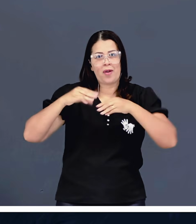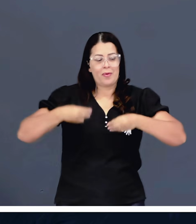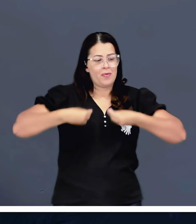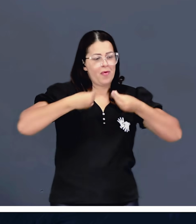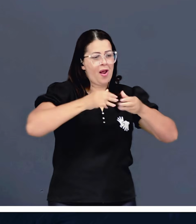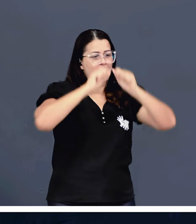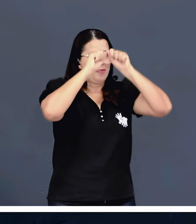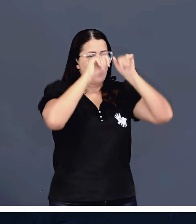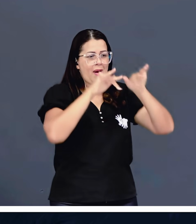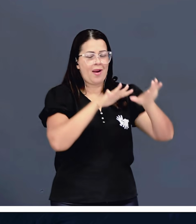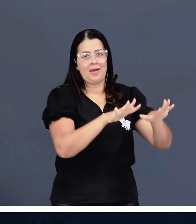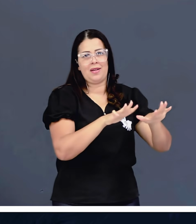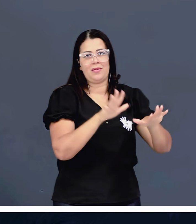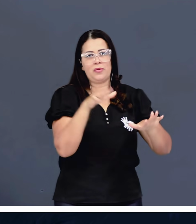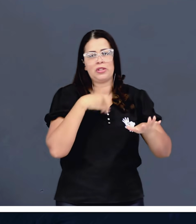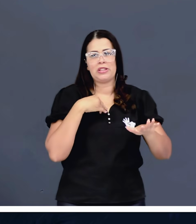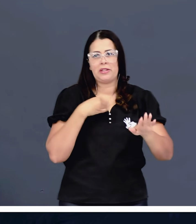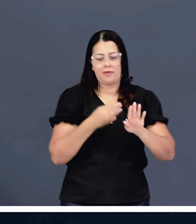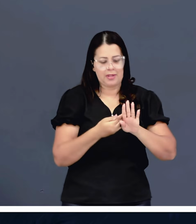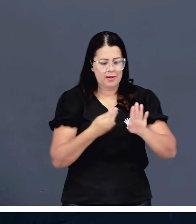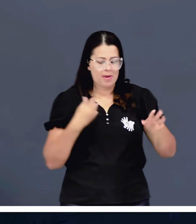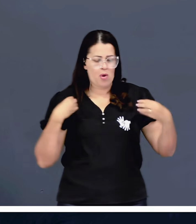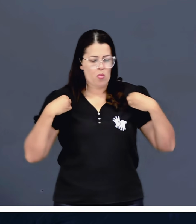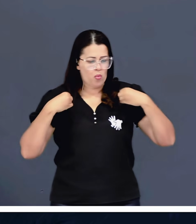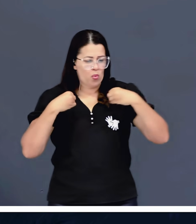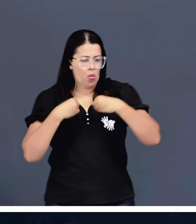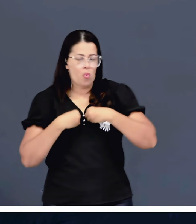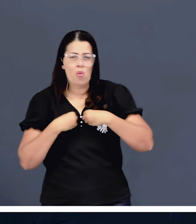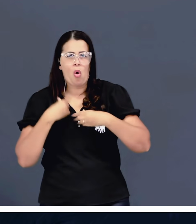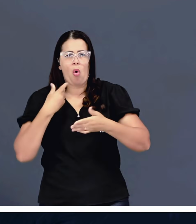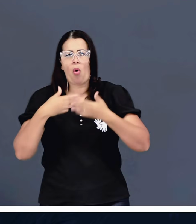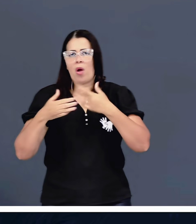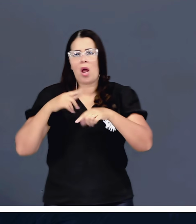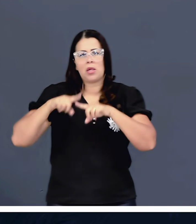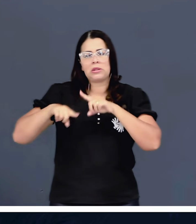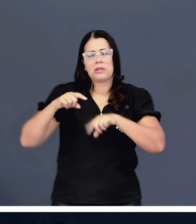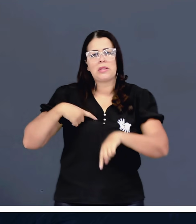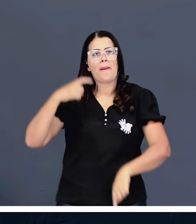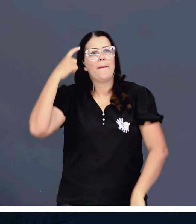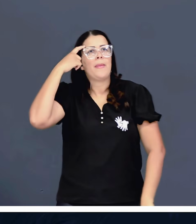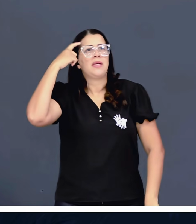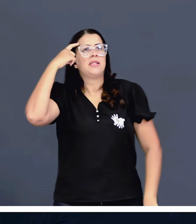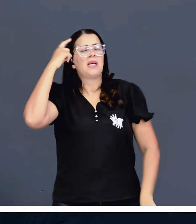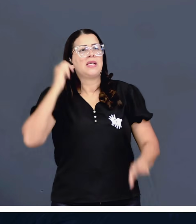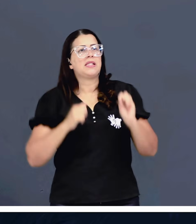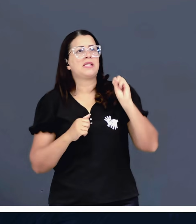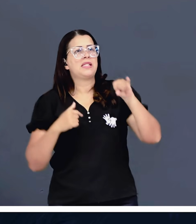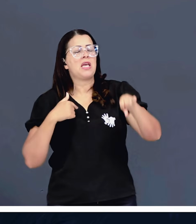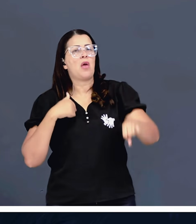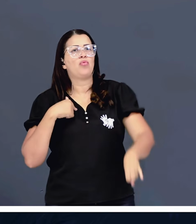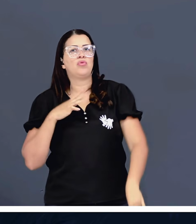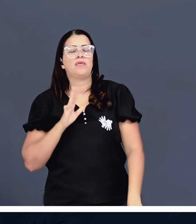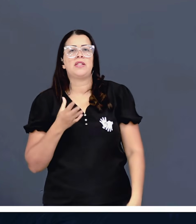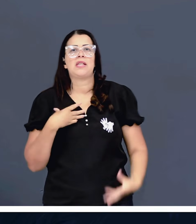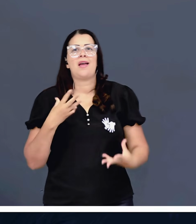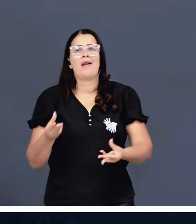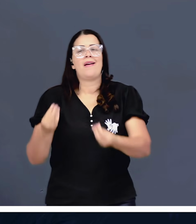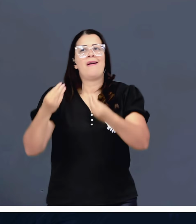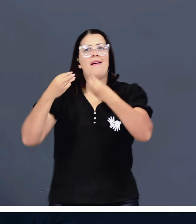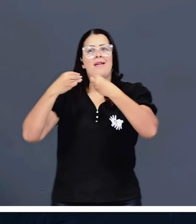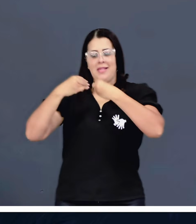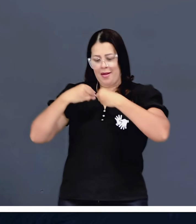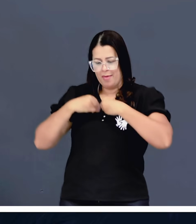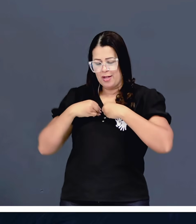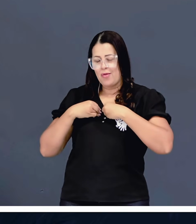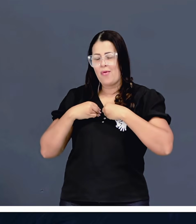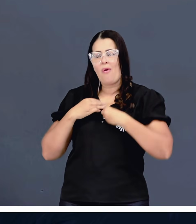Então, quando você estiver separando esse agasalho, esse cobertor, pense assim: se eu estivesse ganhando,